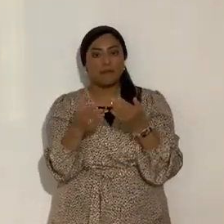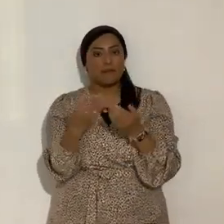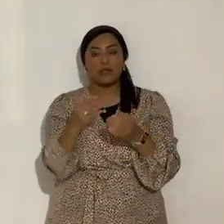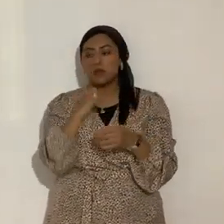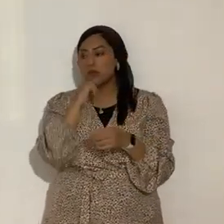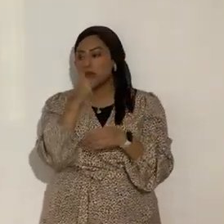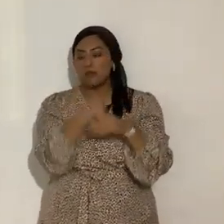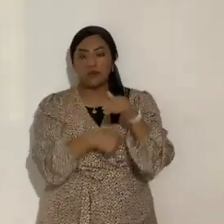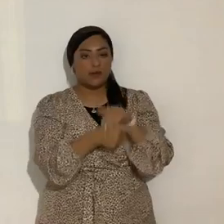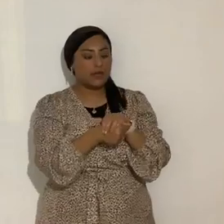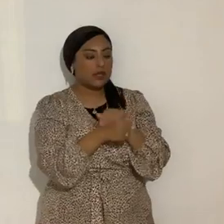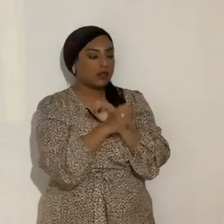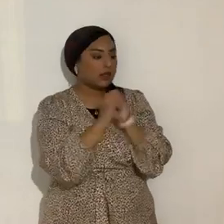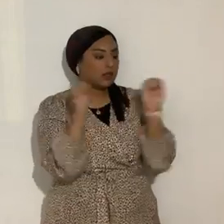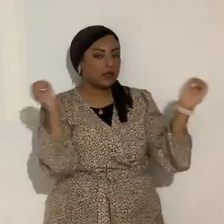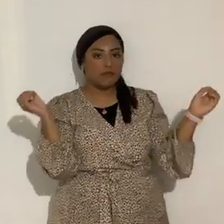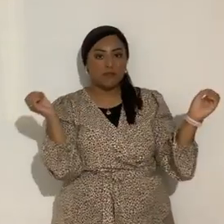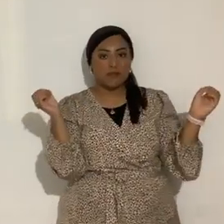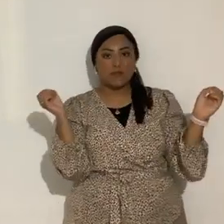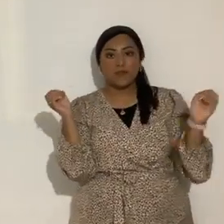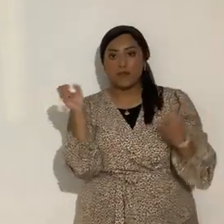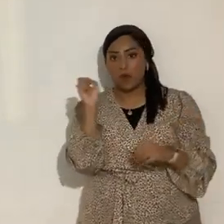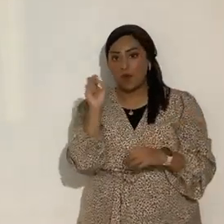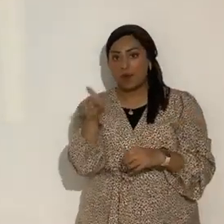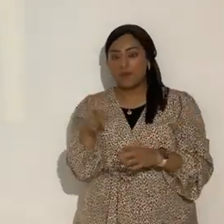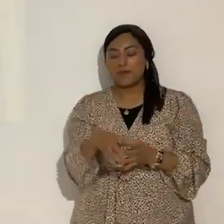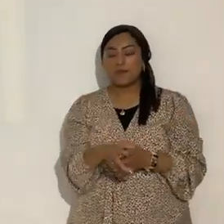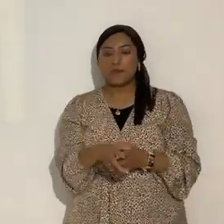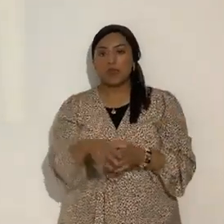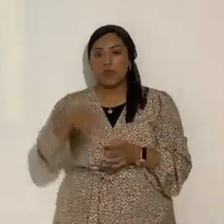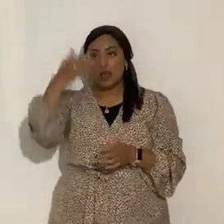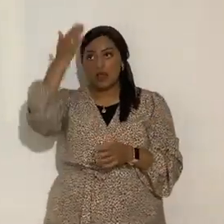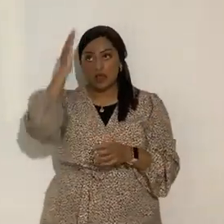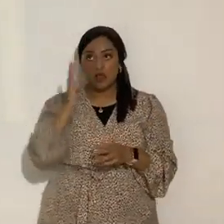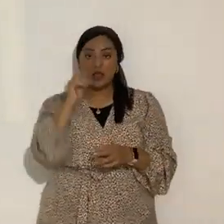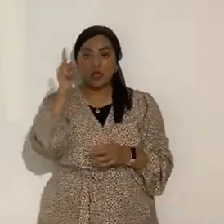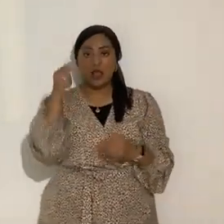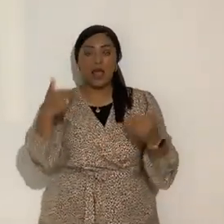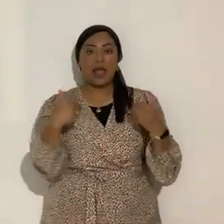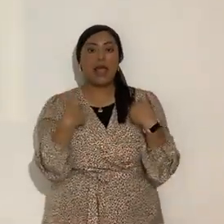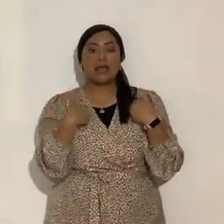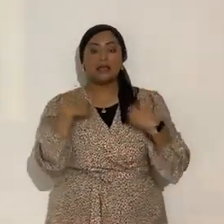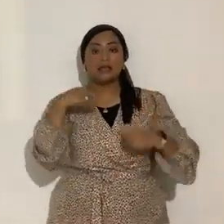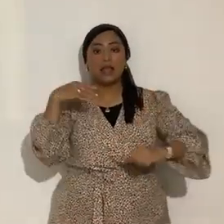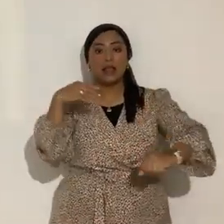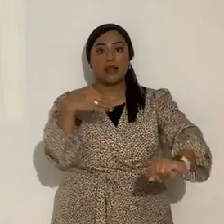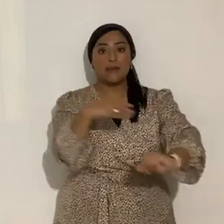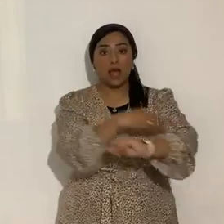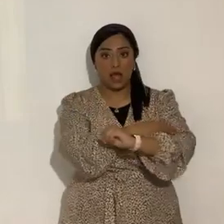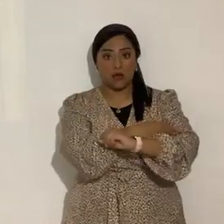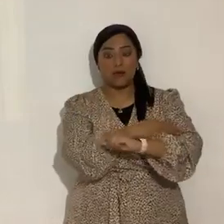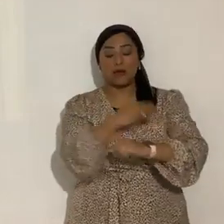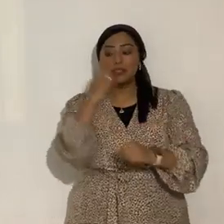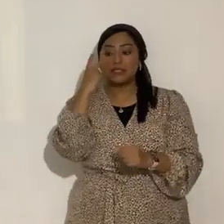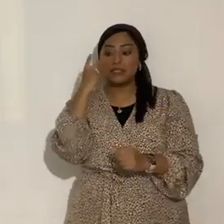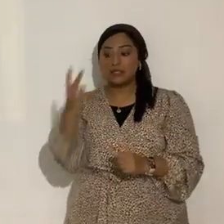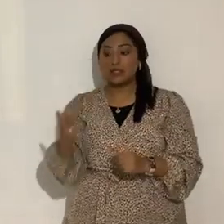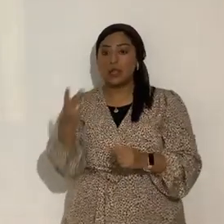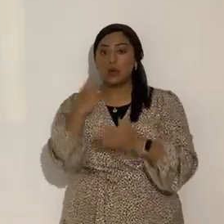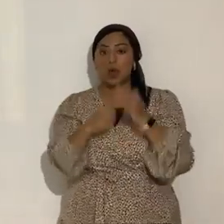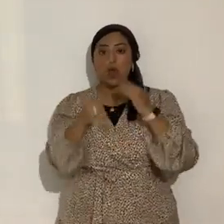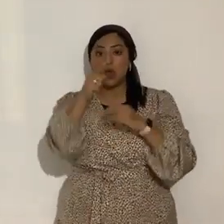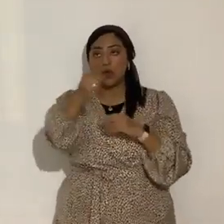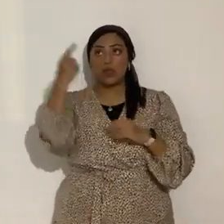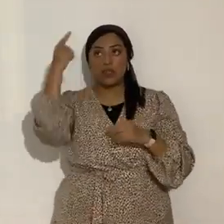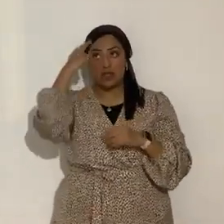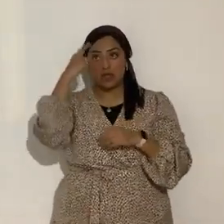no ocultemos nada. ¿Sí? ¿De acuerdo? Elohim tiene el poder, el Todopoderoso tiene el poder de ver lo que según tú